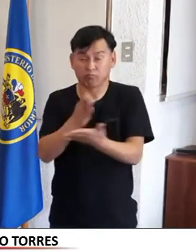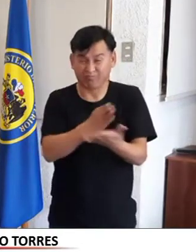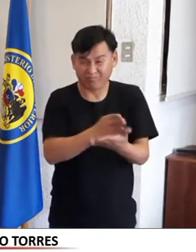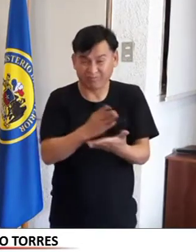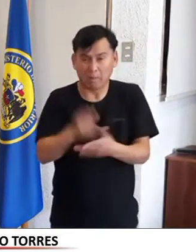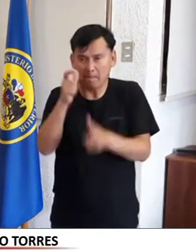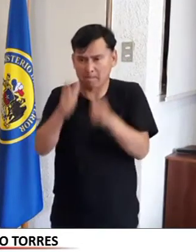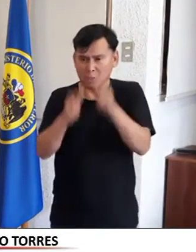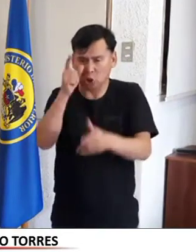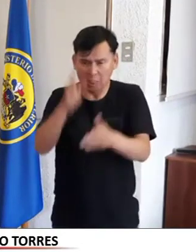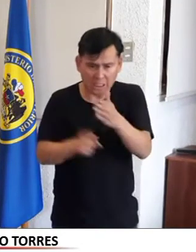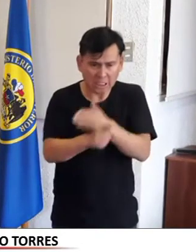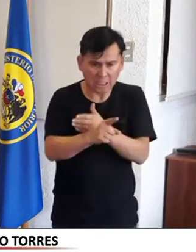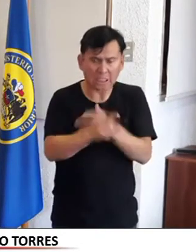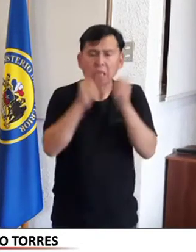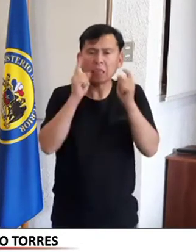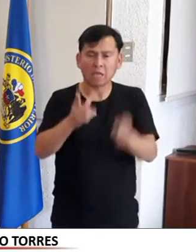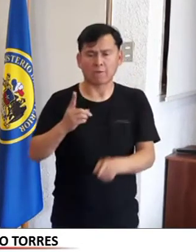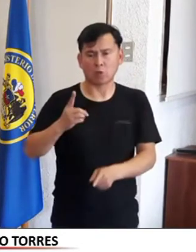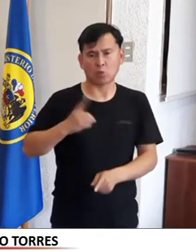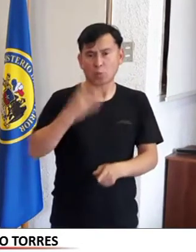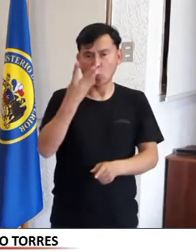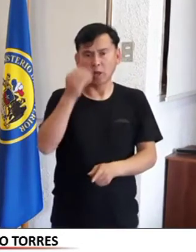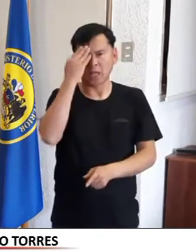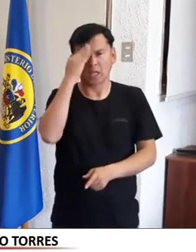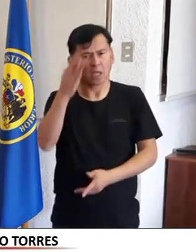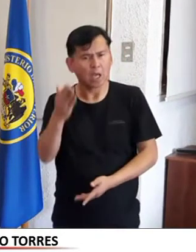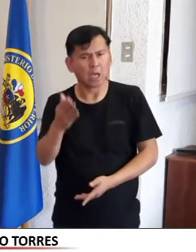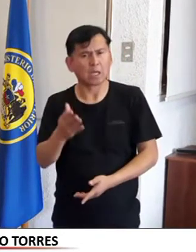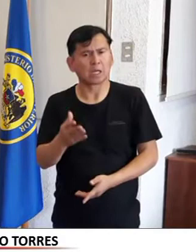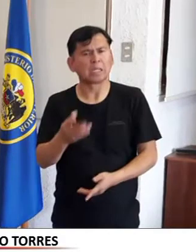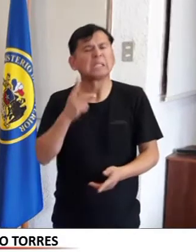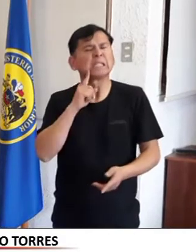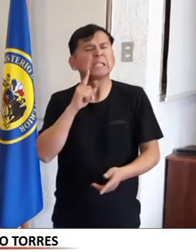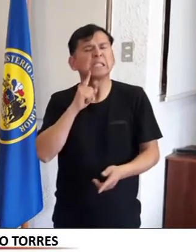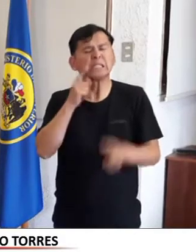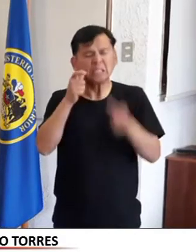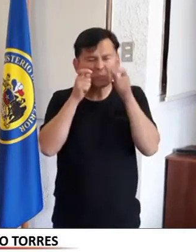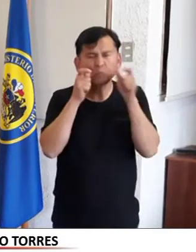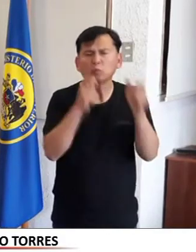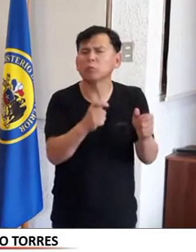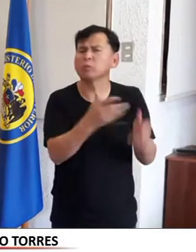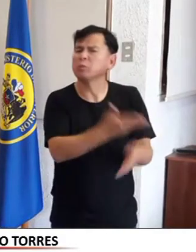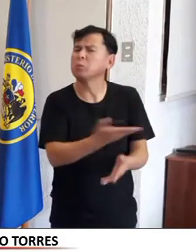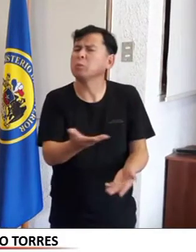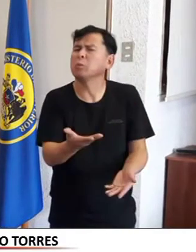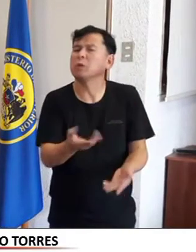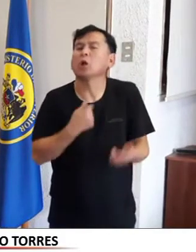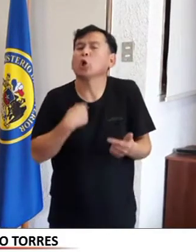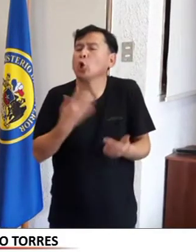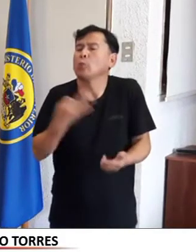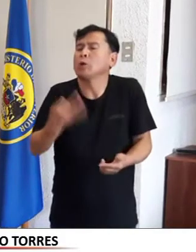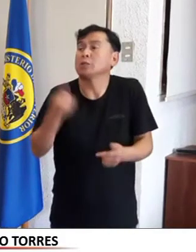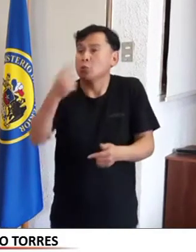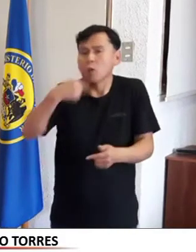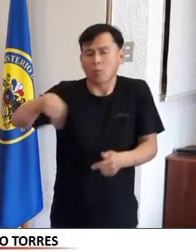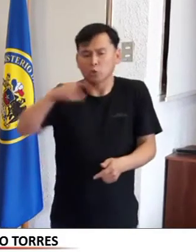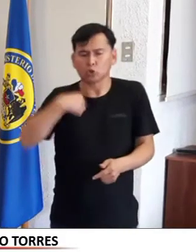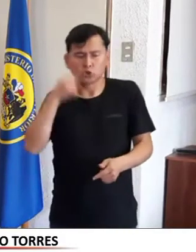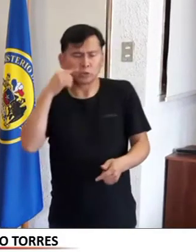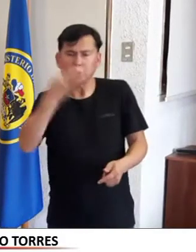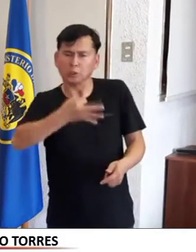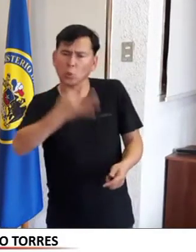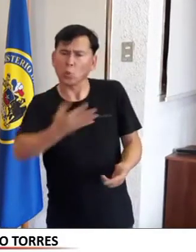toda persona que ingresa a la región debe cumplir con la cuarentena, ¿quién realiza esta fiscalización y cómo se asegura a la población que esta